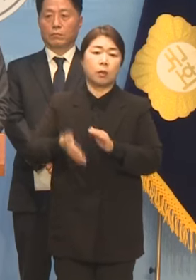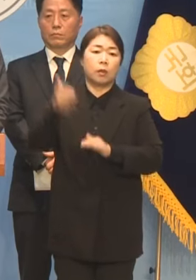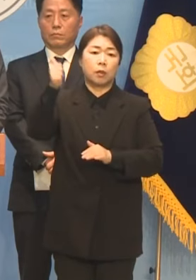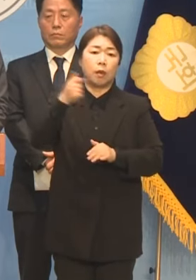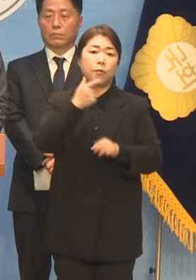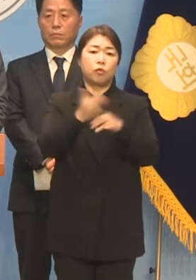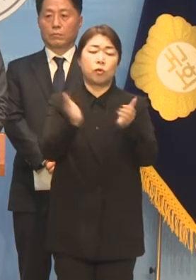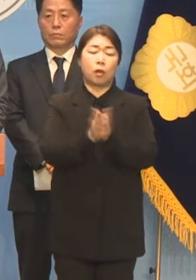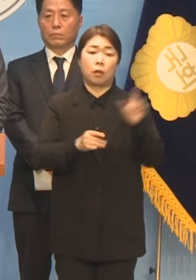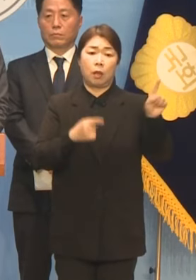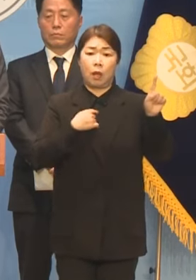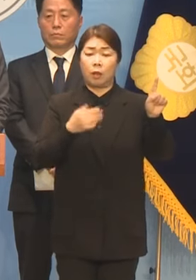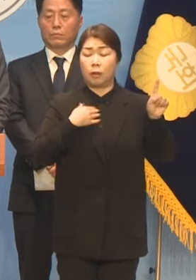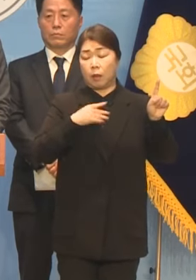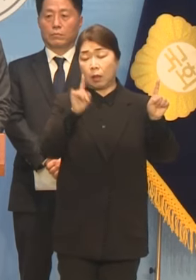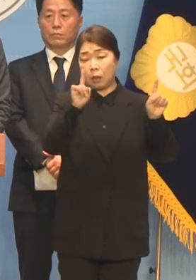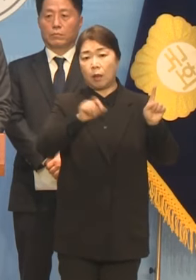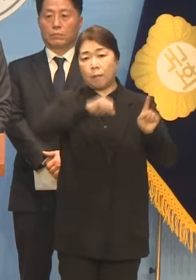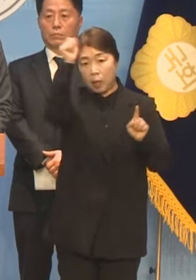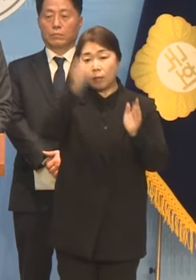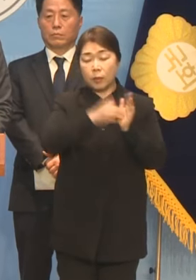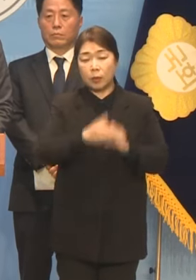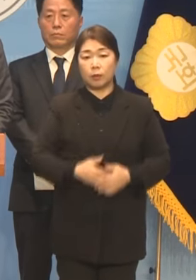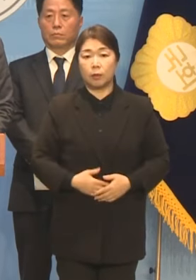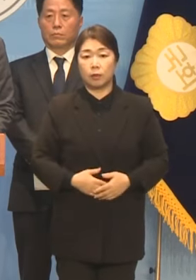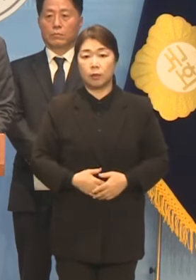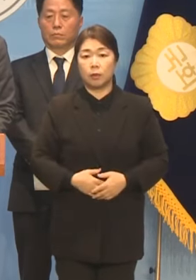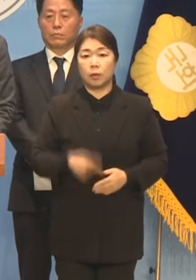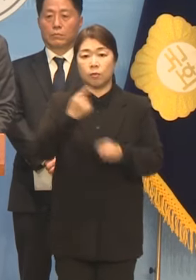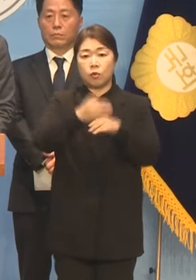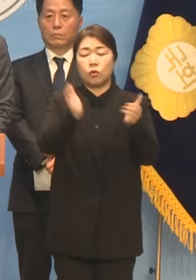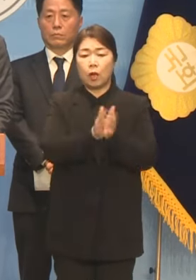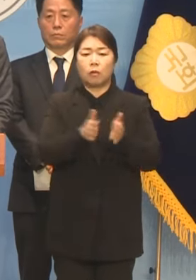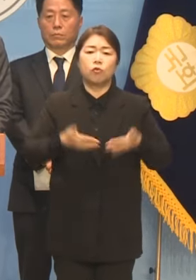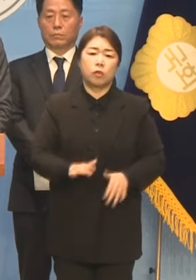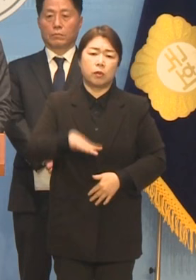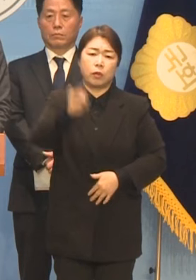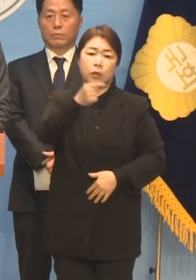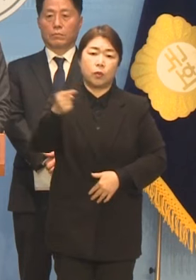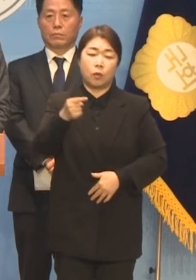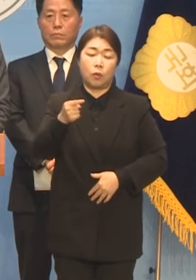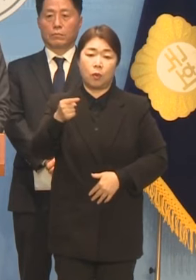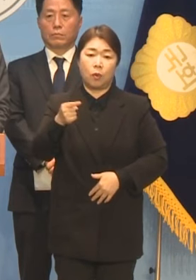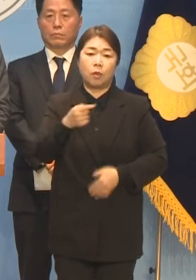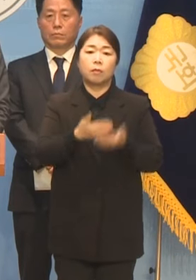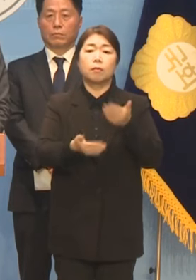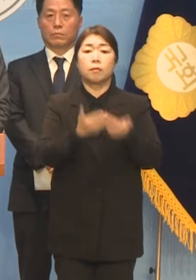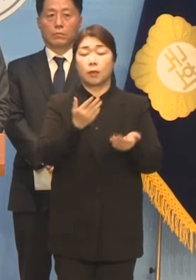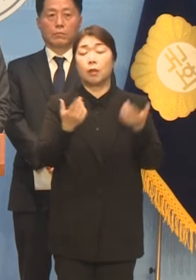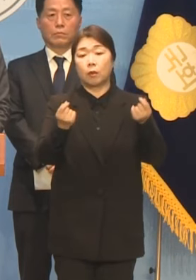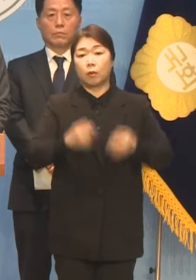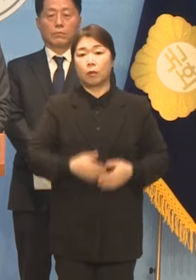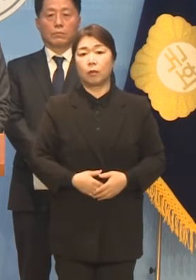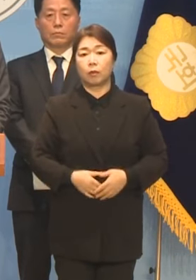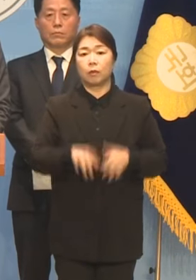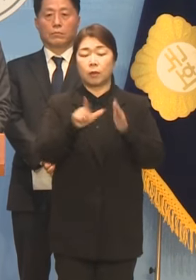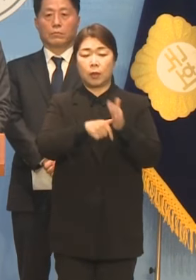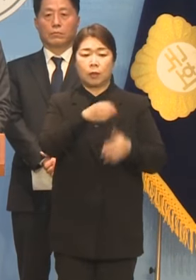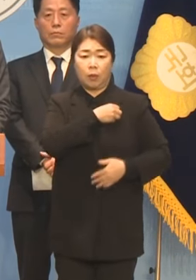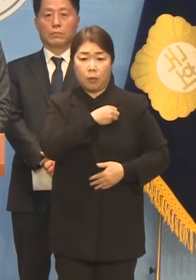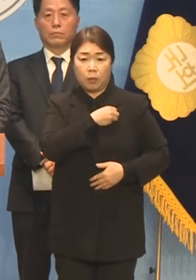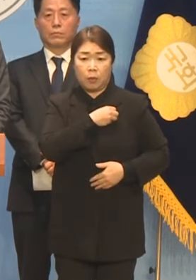사실상 민주당 출신 최초의 제천 시장이라는 기록을 남기기도 했고 그때 당과